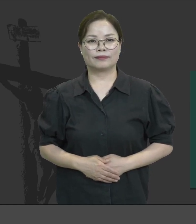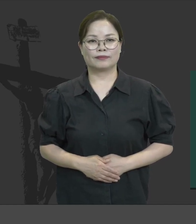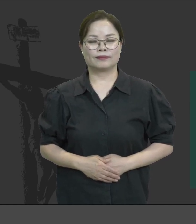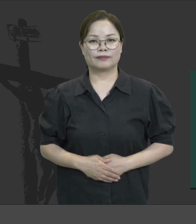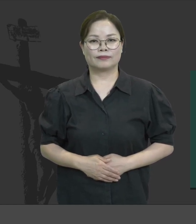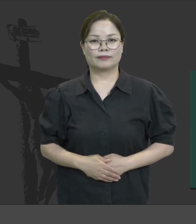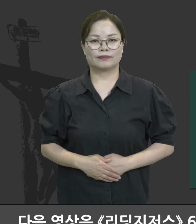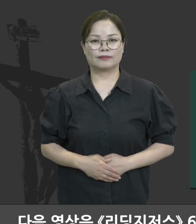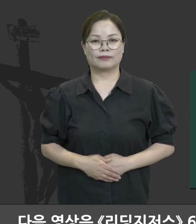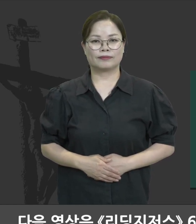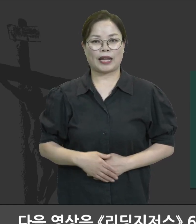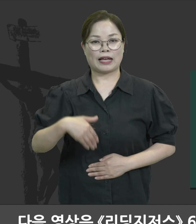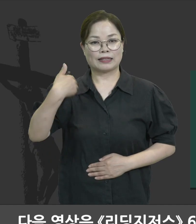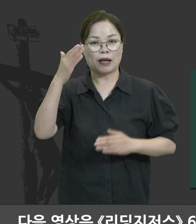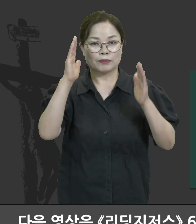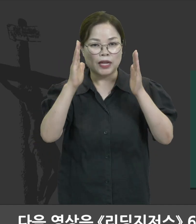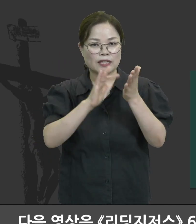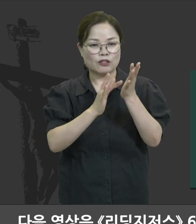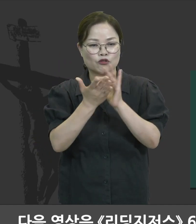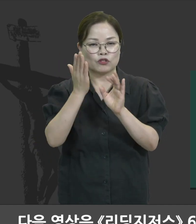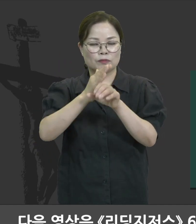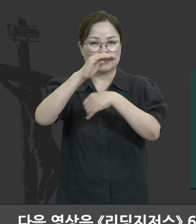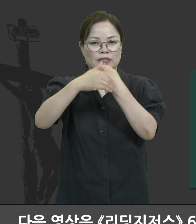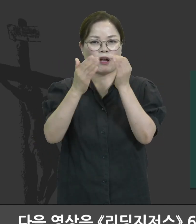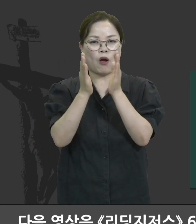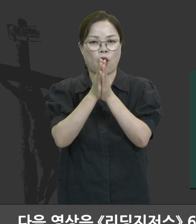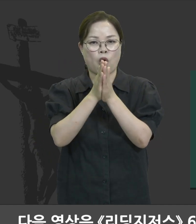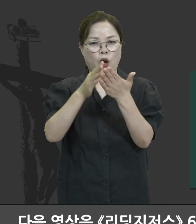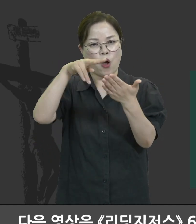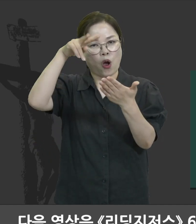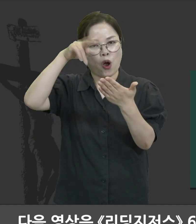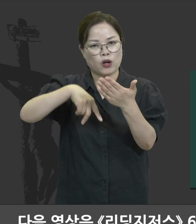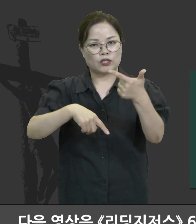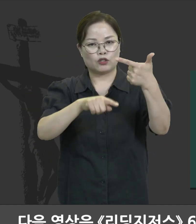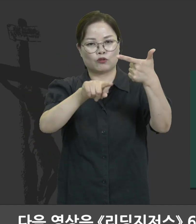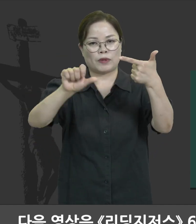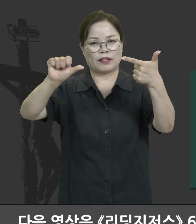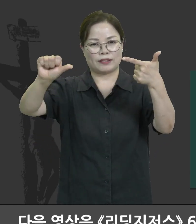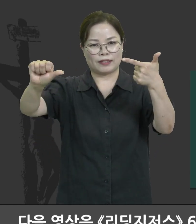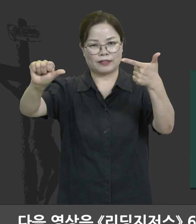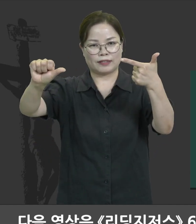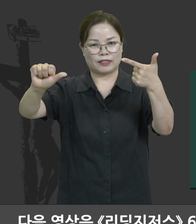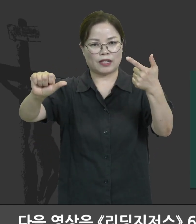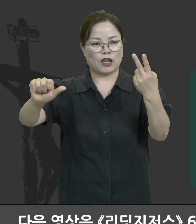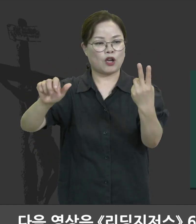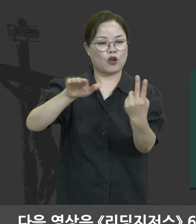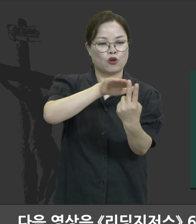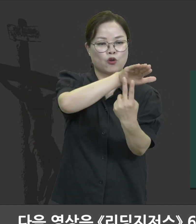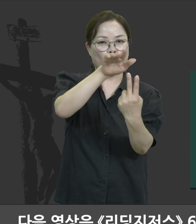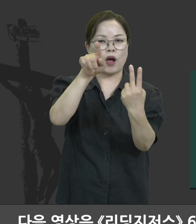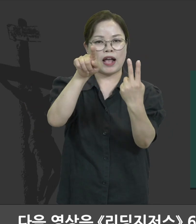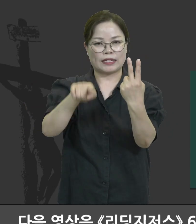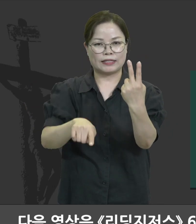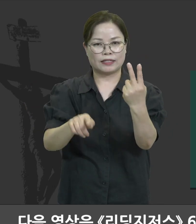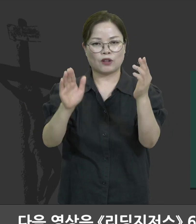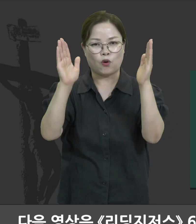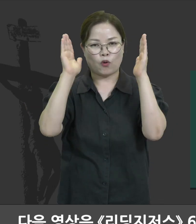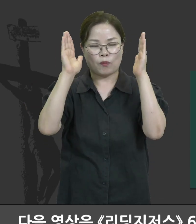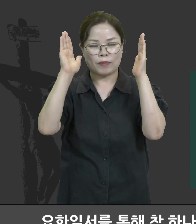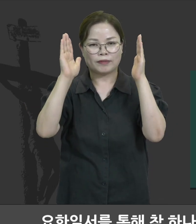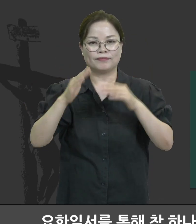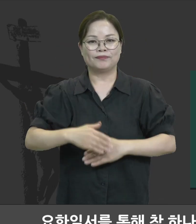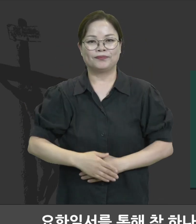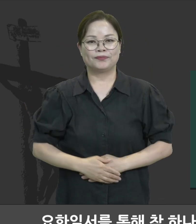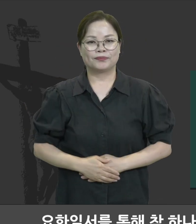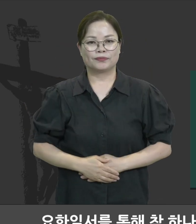다음 영상은 리딩 지저스 6권 5번째 수업으로 요한일서를 공부하는 시간입니다.